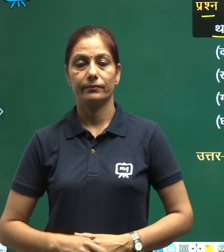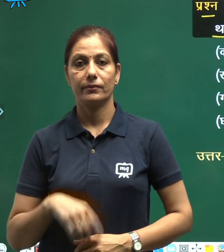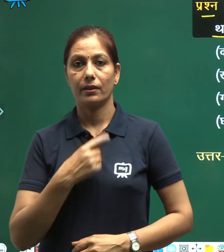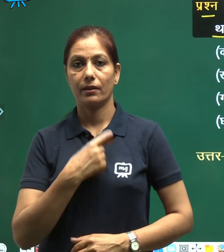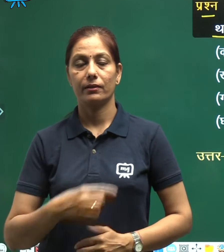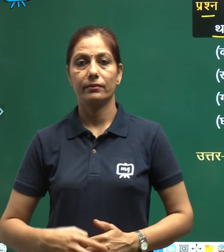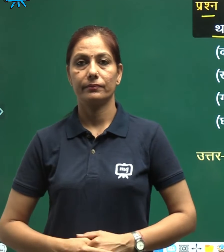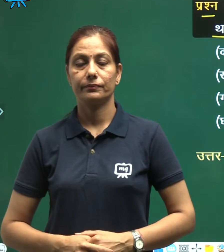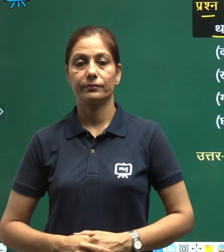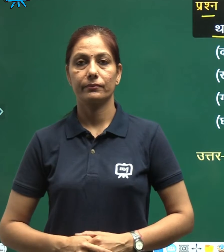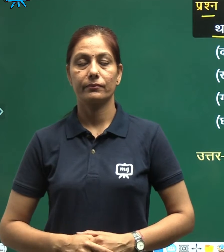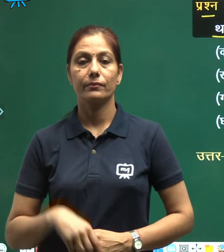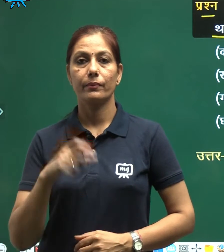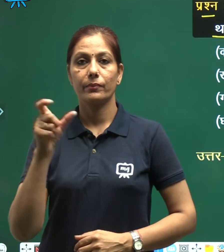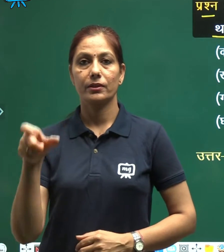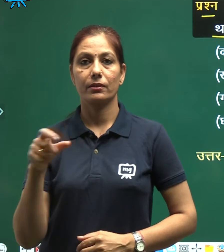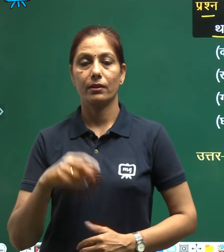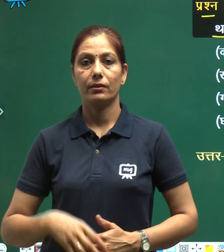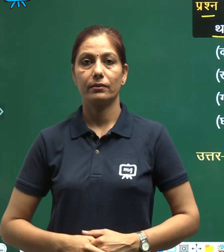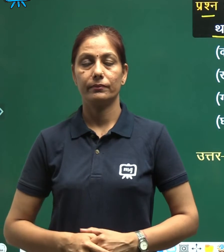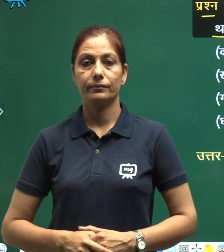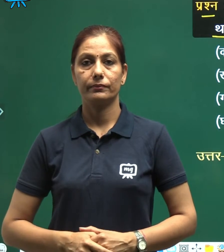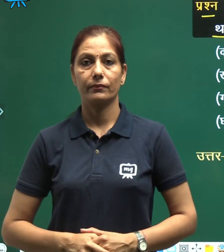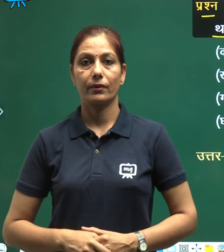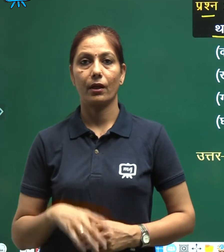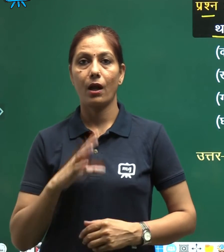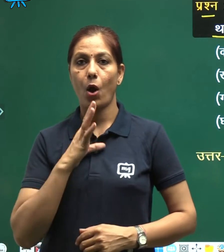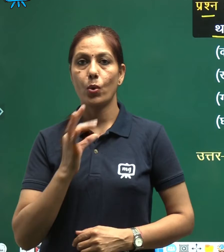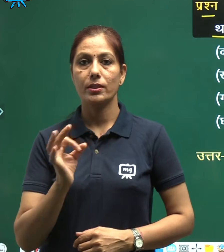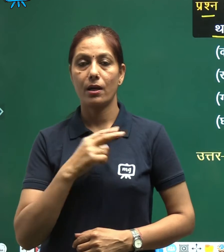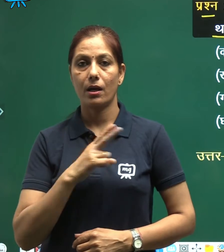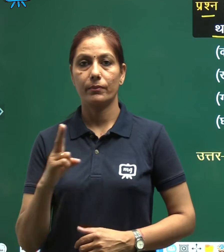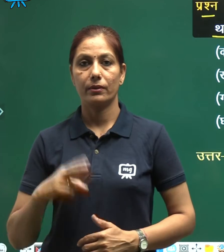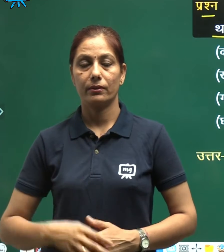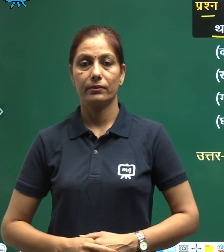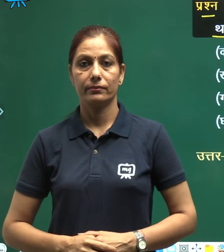यह प्रेमचंद का मूल नाम था।